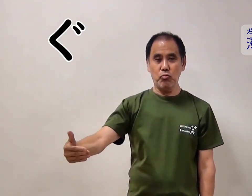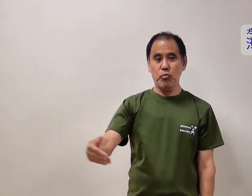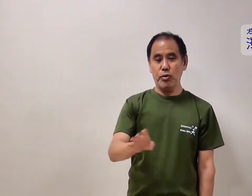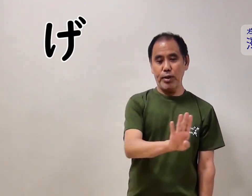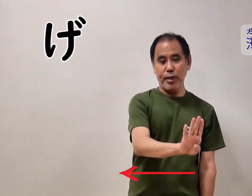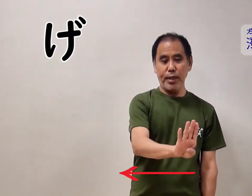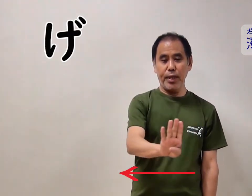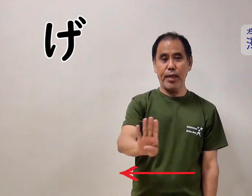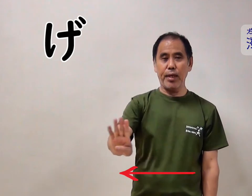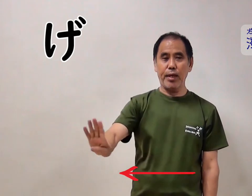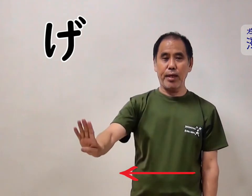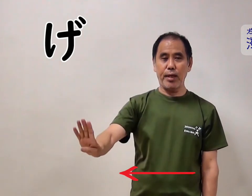げ、